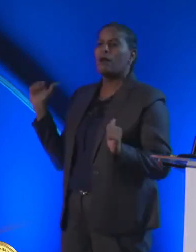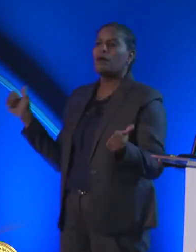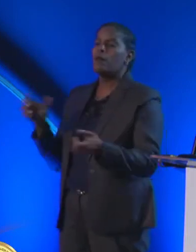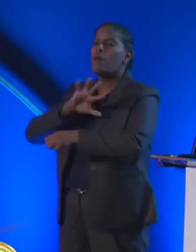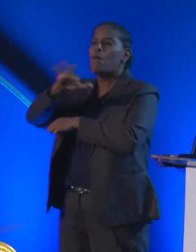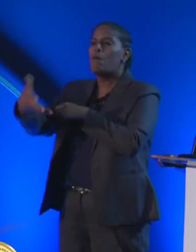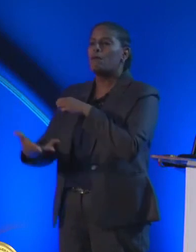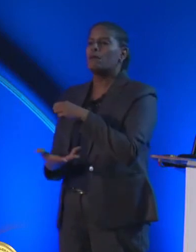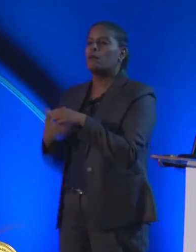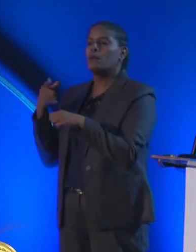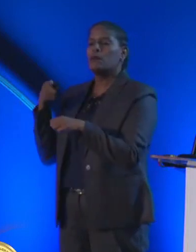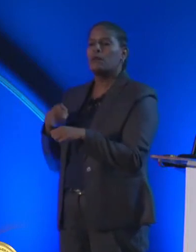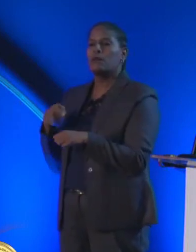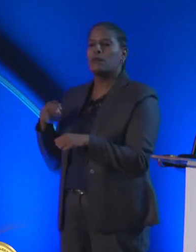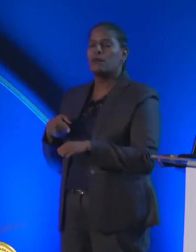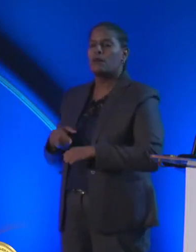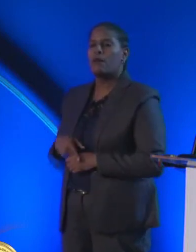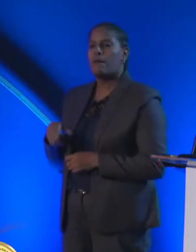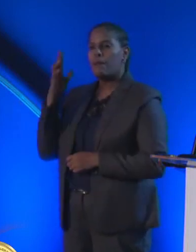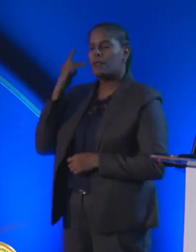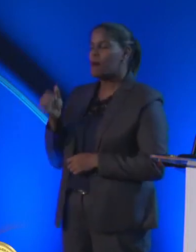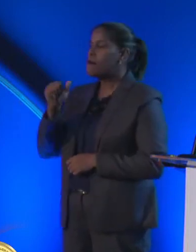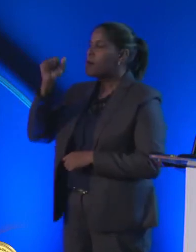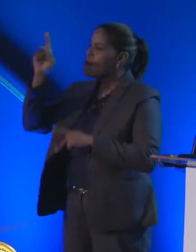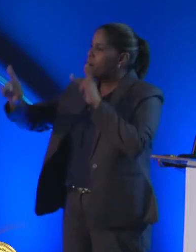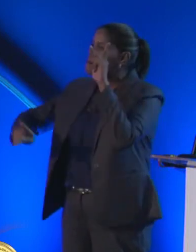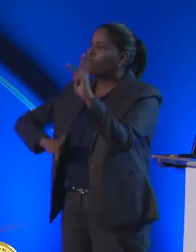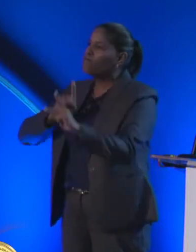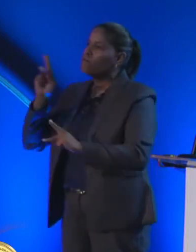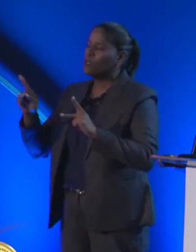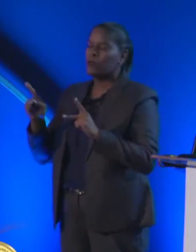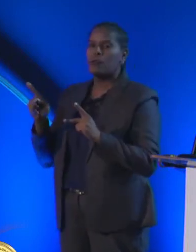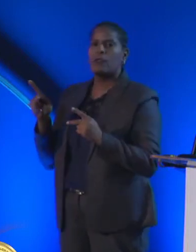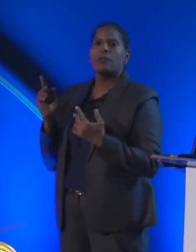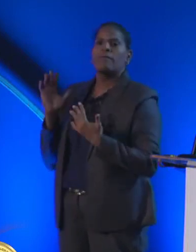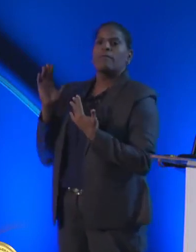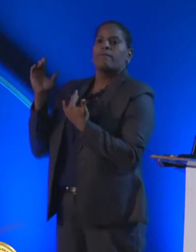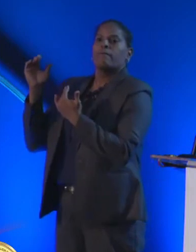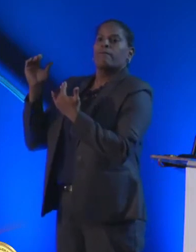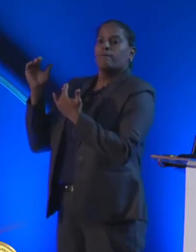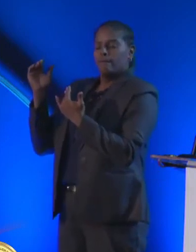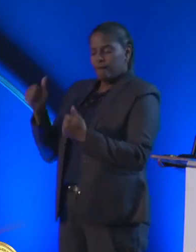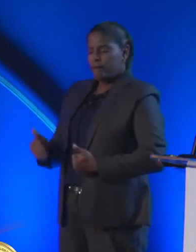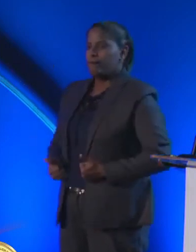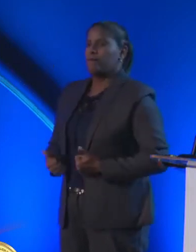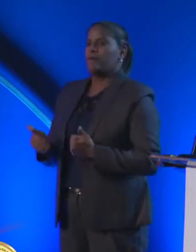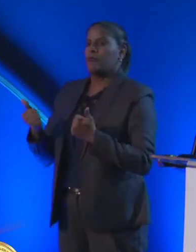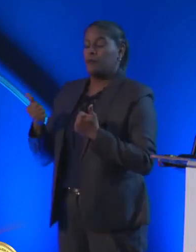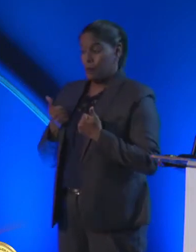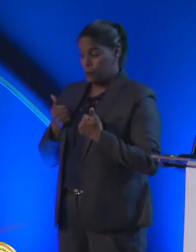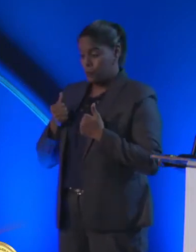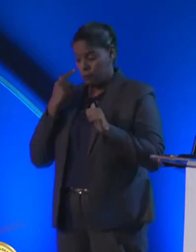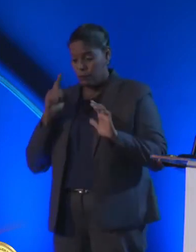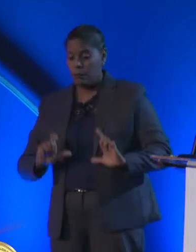mundo sobre todo para aquellas personas que aspiramos a vivir desde el